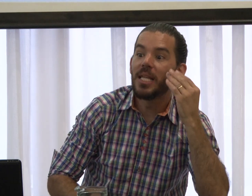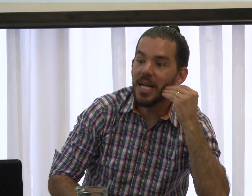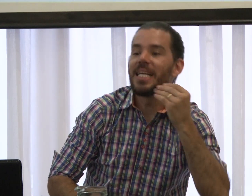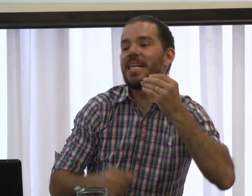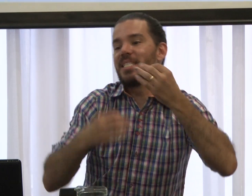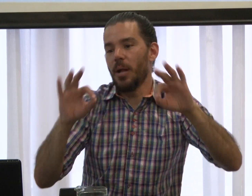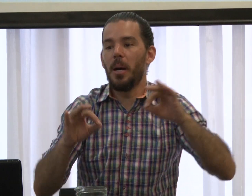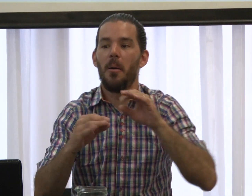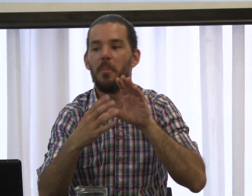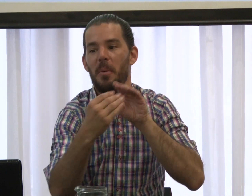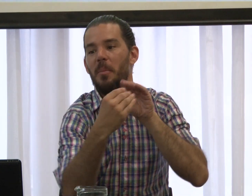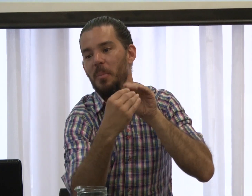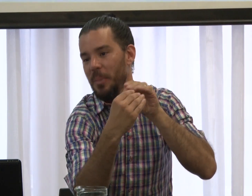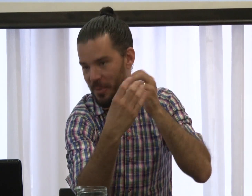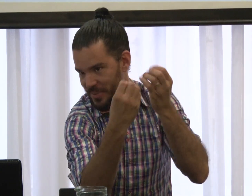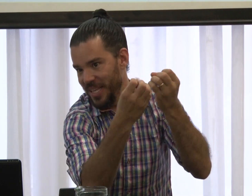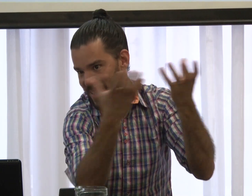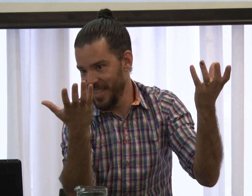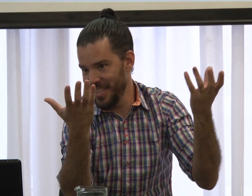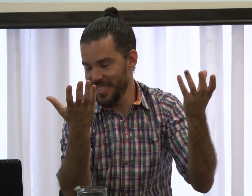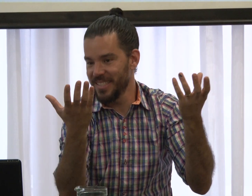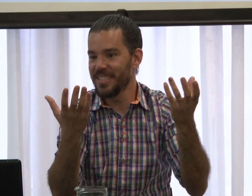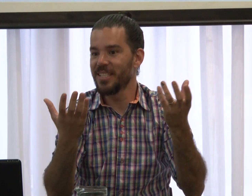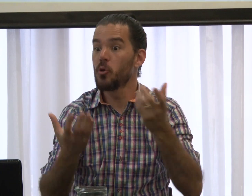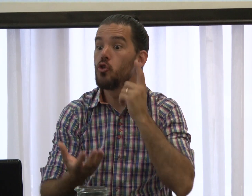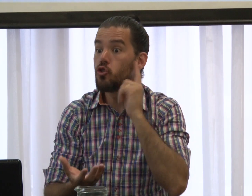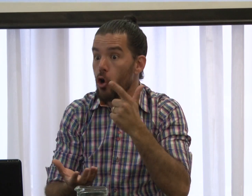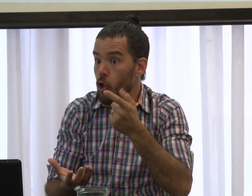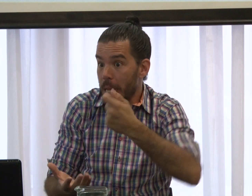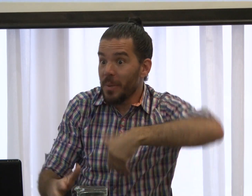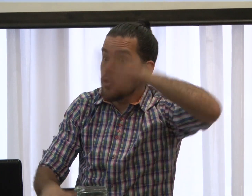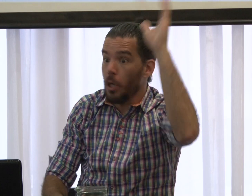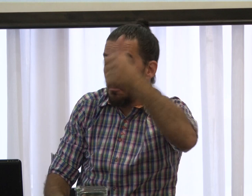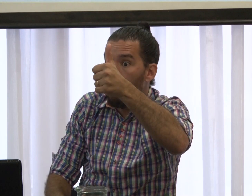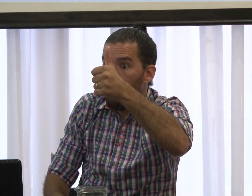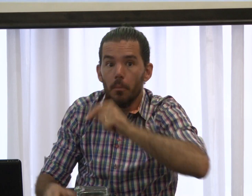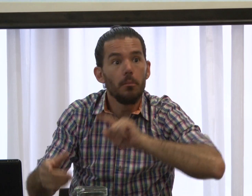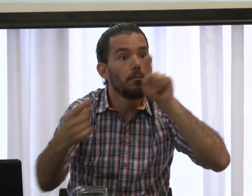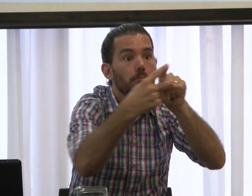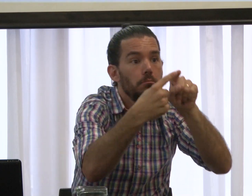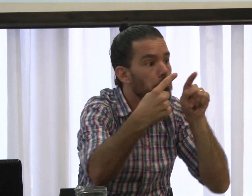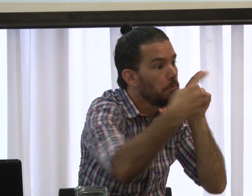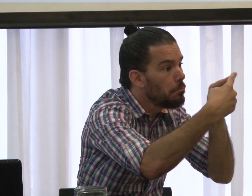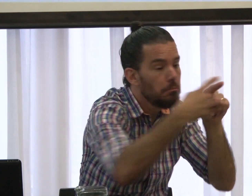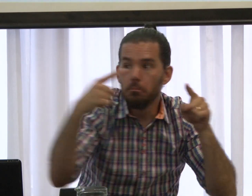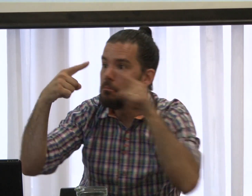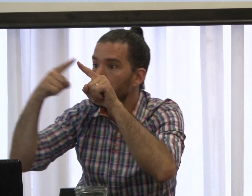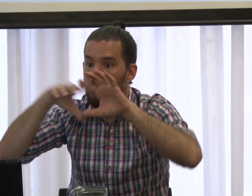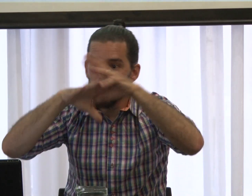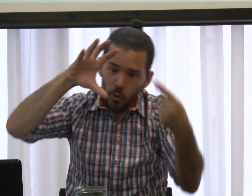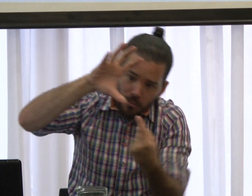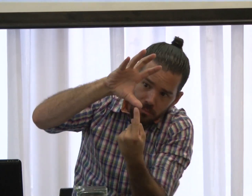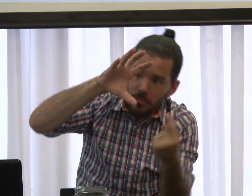que explicar qué es la comunidad sorda y qué significa para las personas oyentes. Mi objetivo es